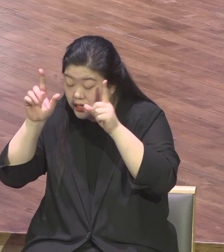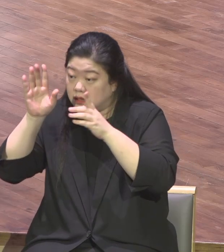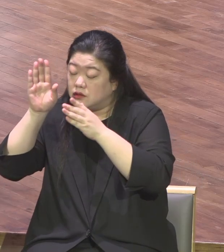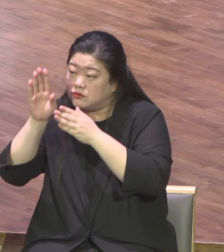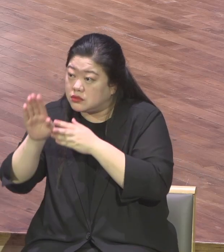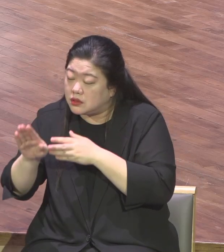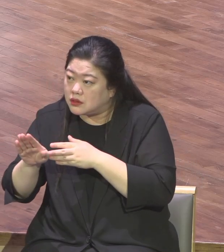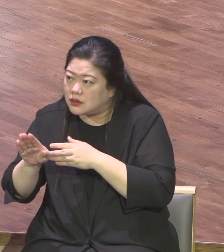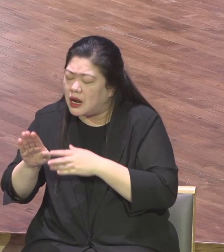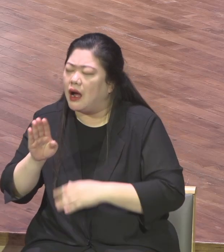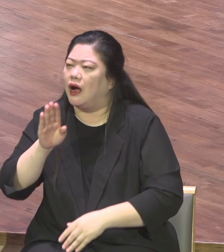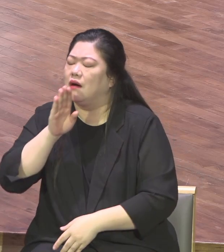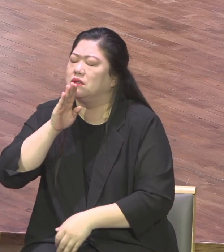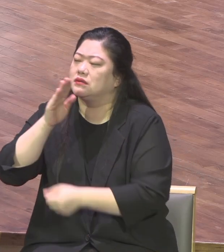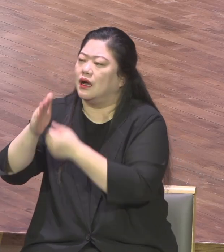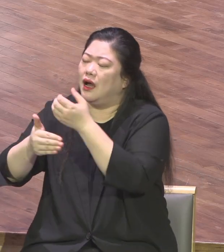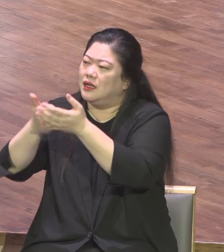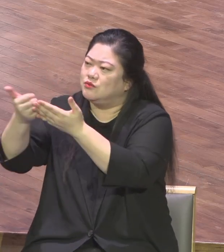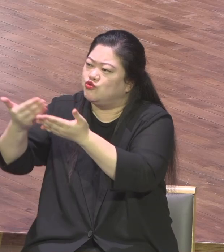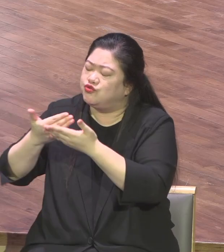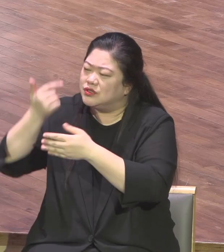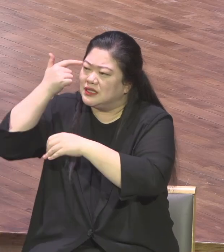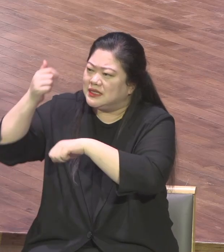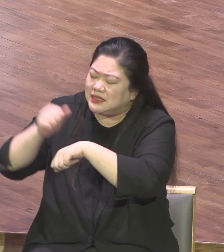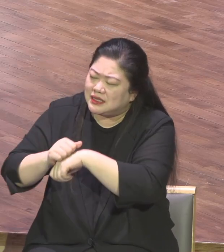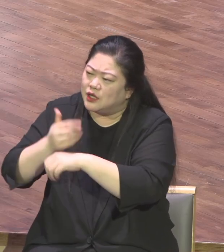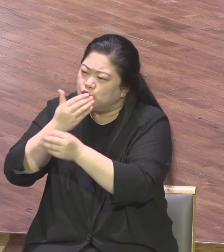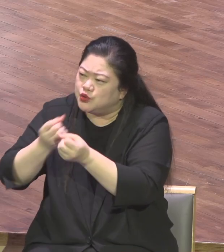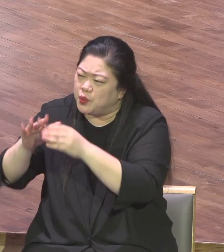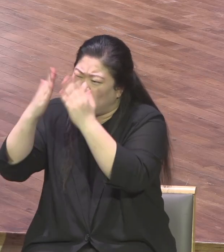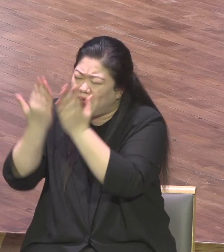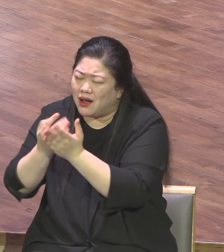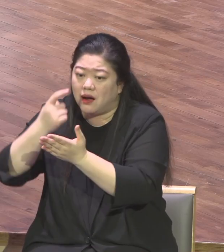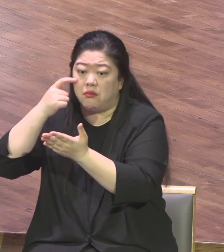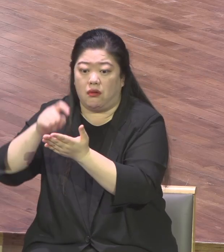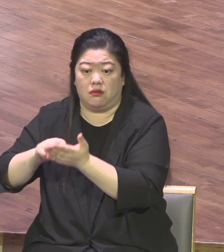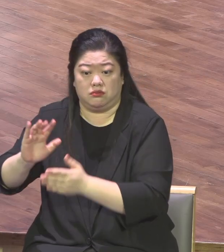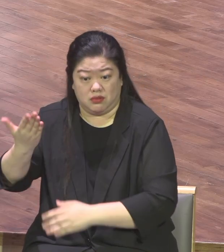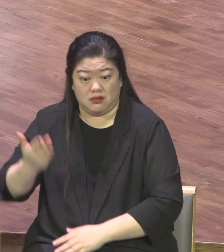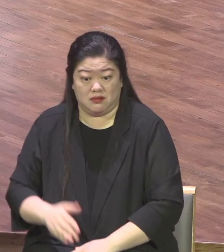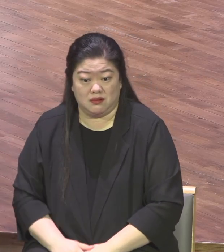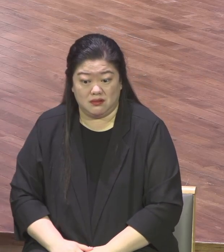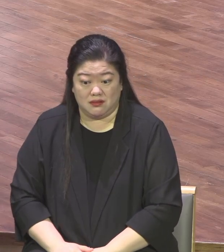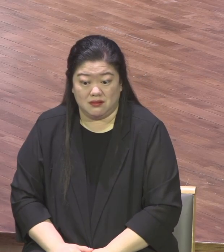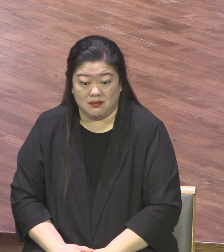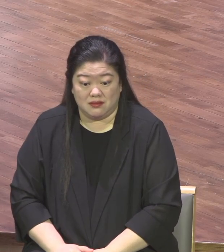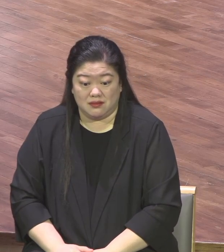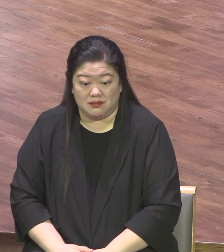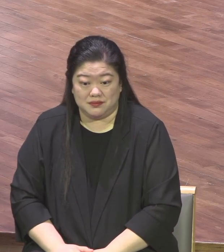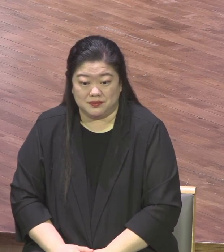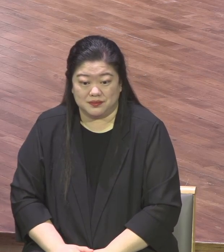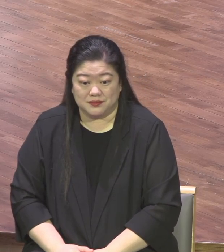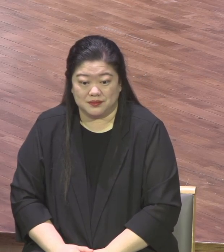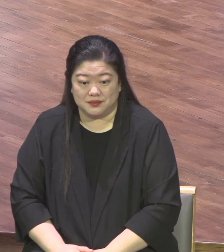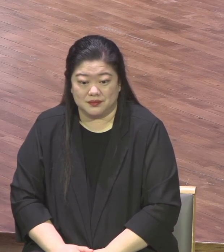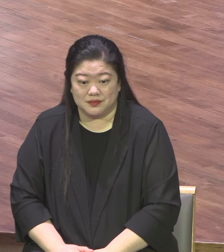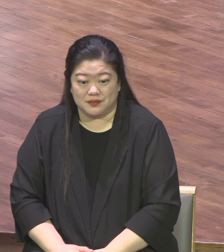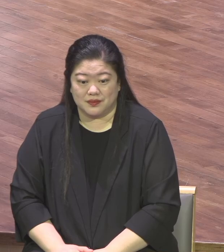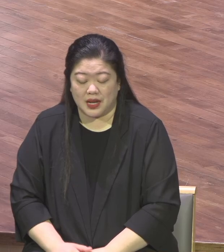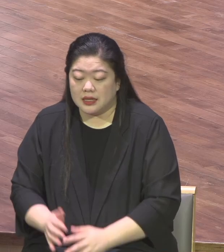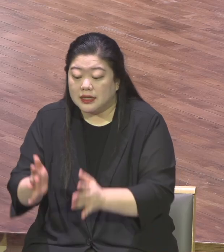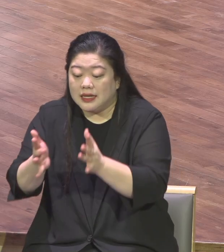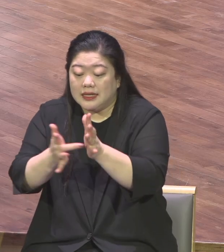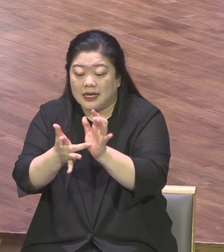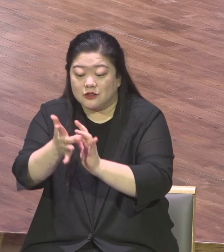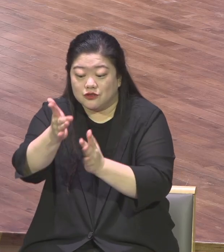그 감추어진 그것을 내가 체험하게 된다. 그럼 예수를 성경대로 믿는 사람 실패할